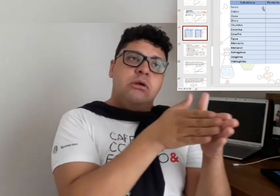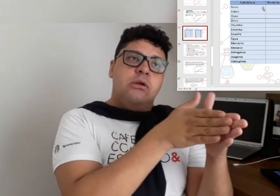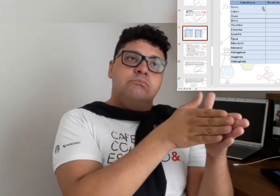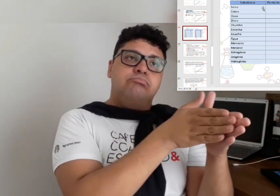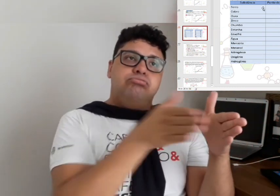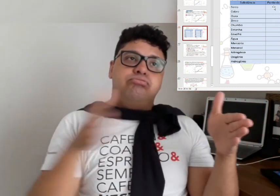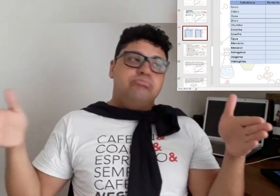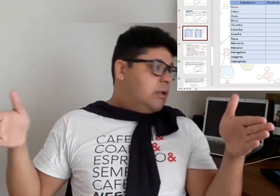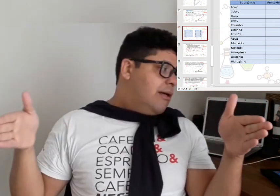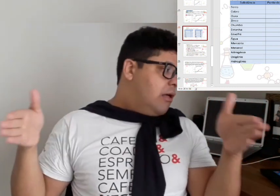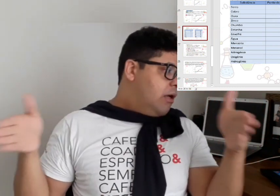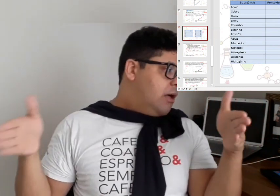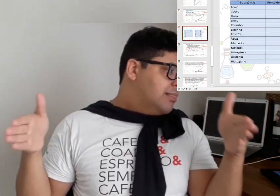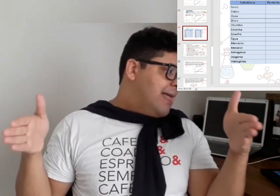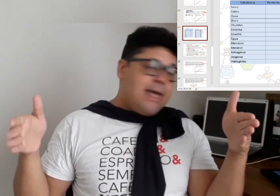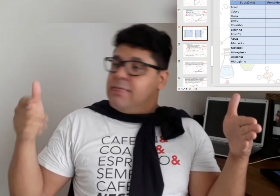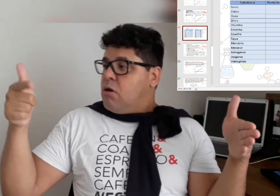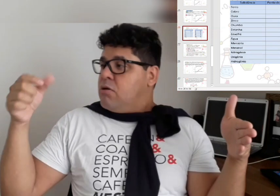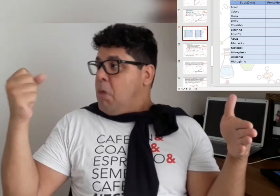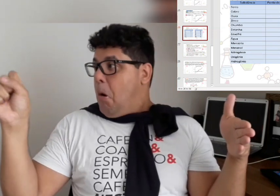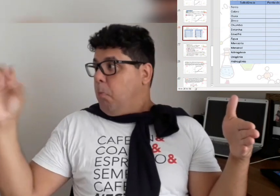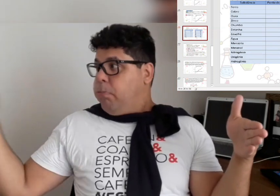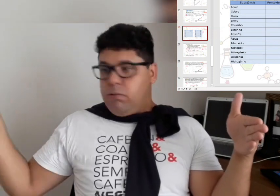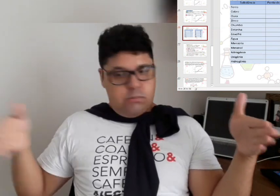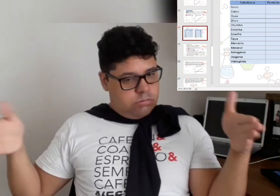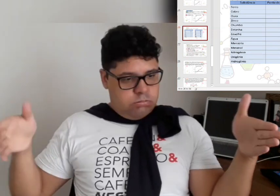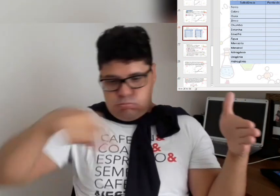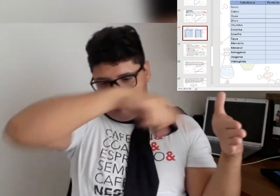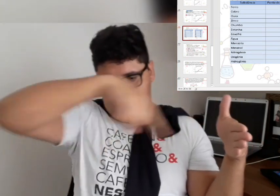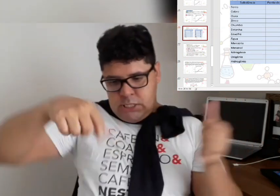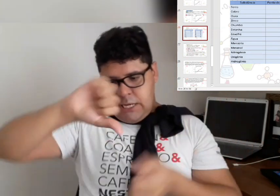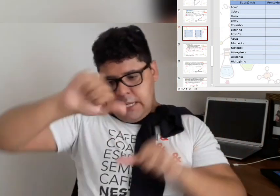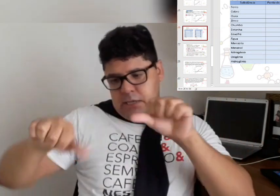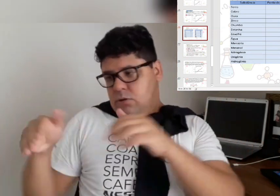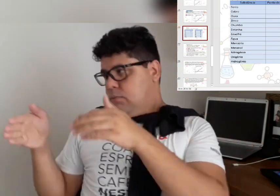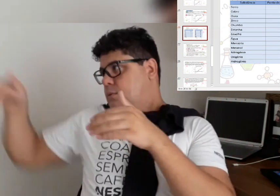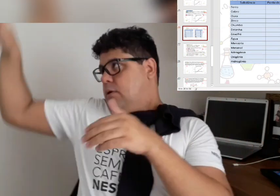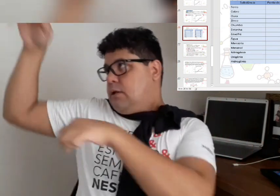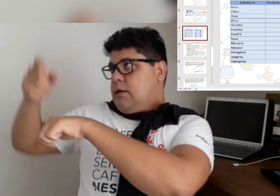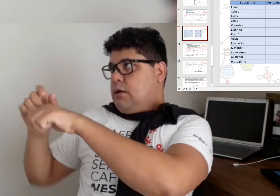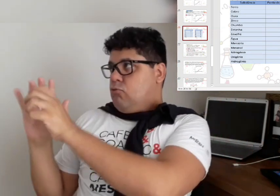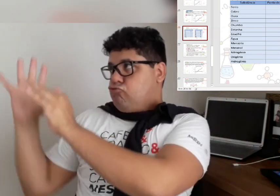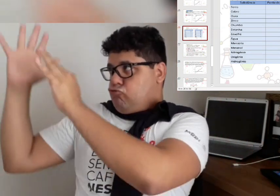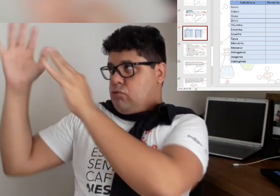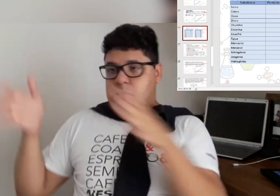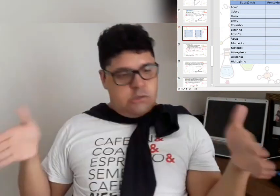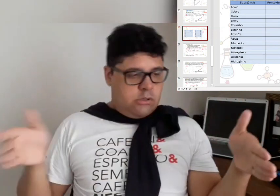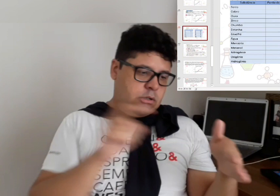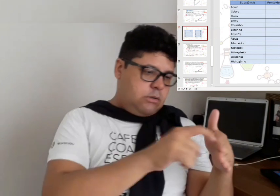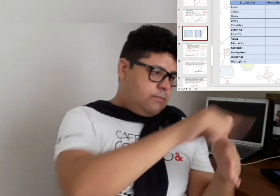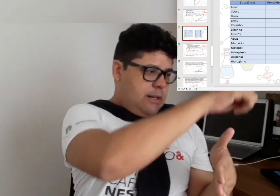de fusão é sólido. Qualquer coisa acima é líquido. Até quando? Até atingir o ponto de